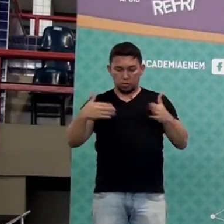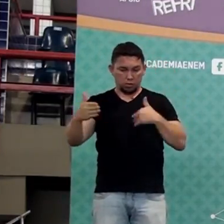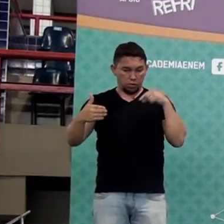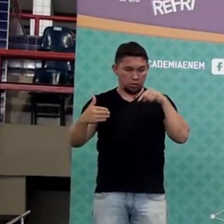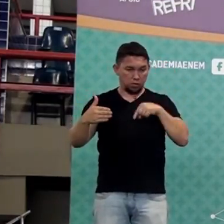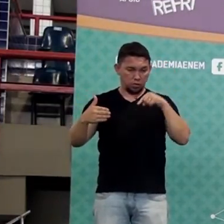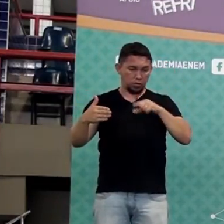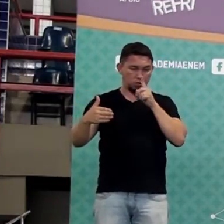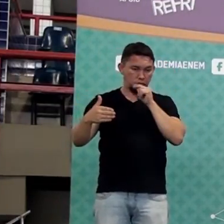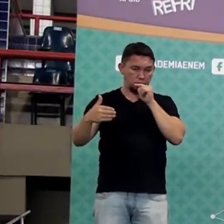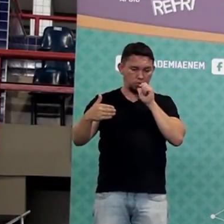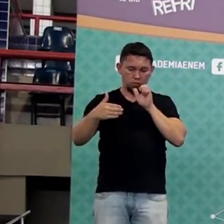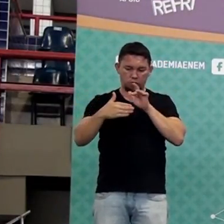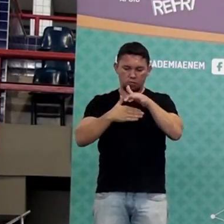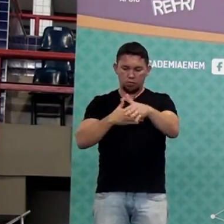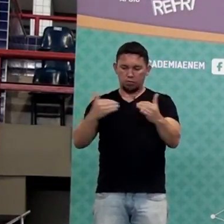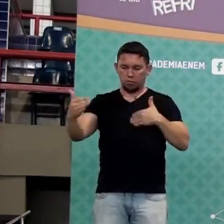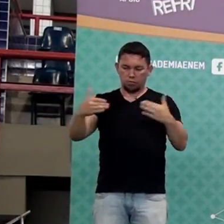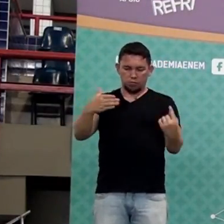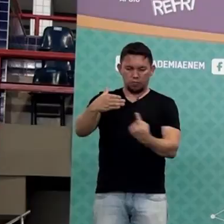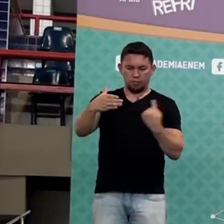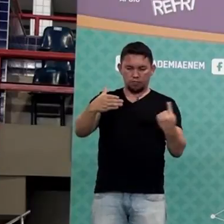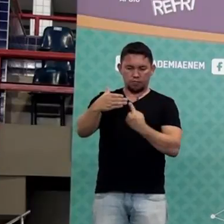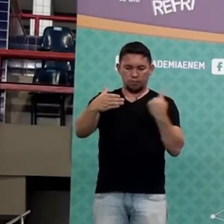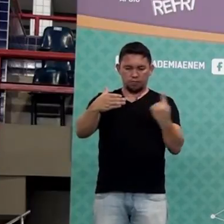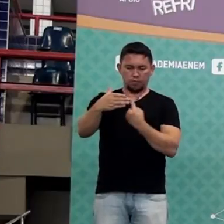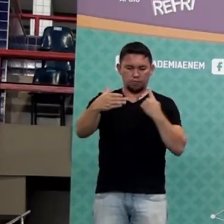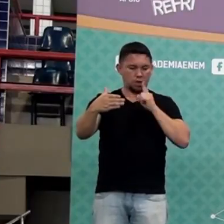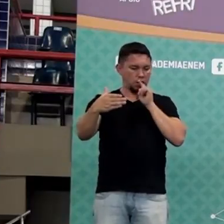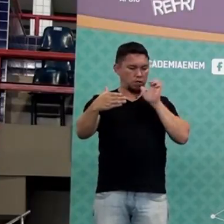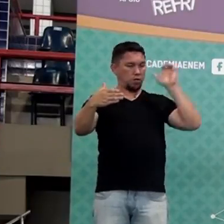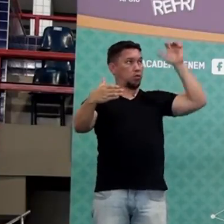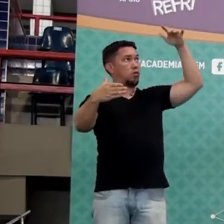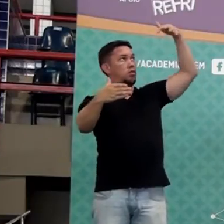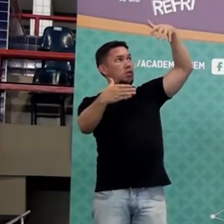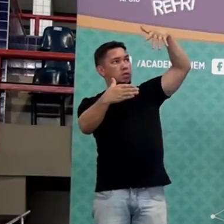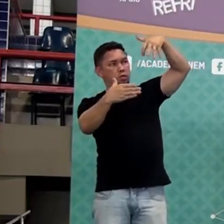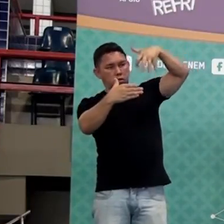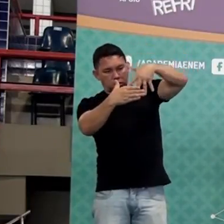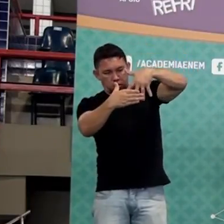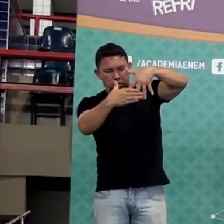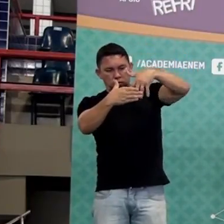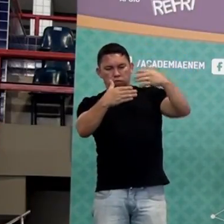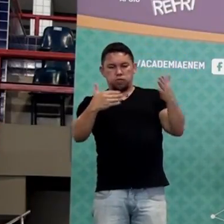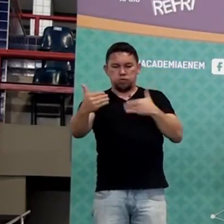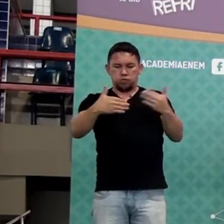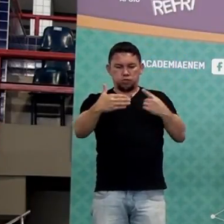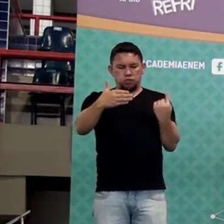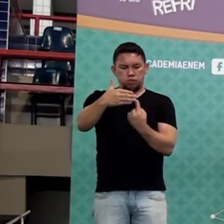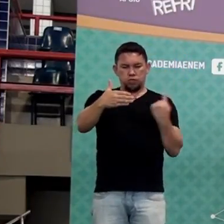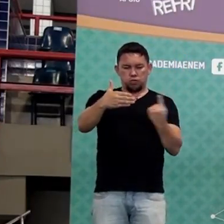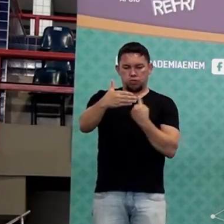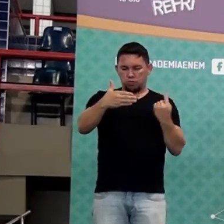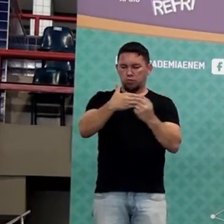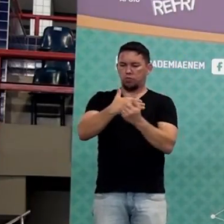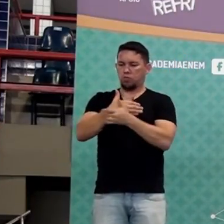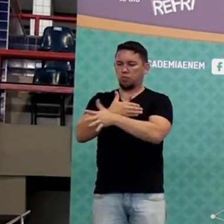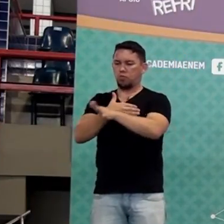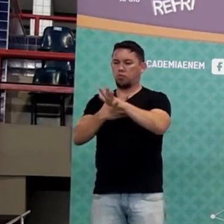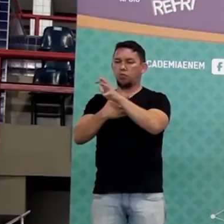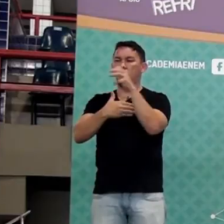na geração da eletricidade, na queda d'água. Mas nessas áreas alagadas,